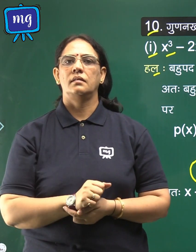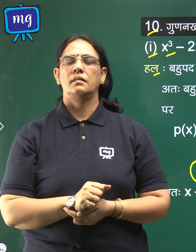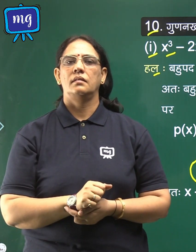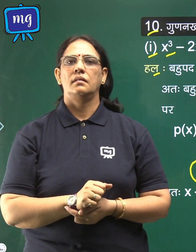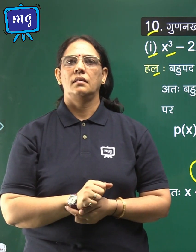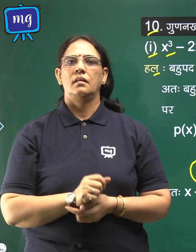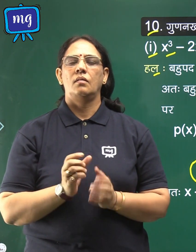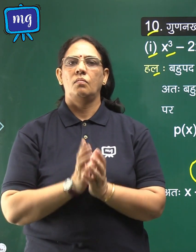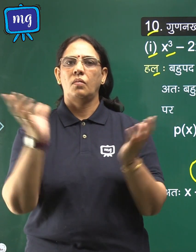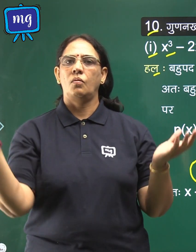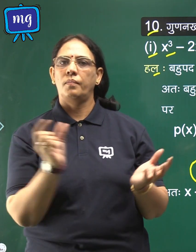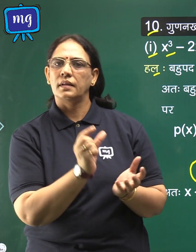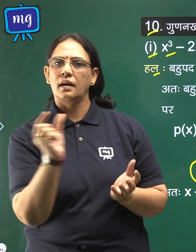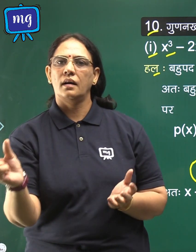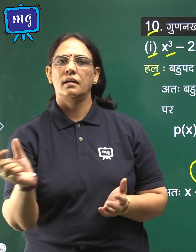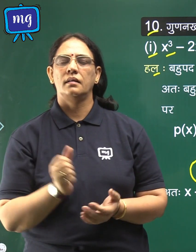बहुपद का